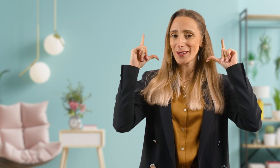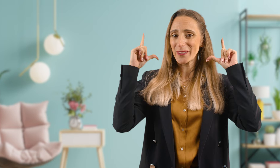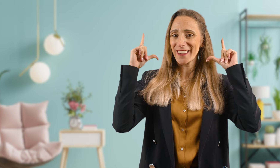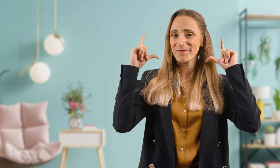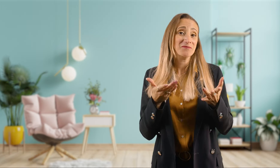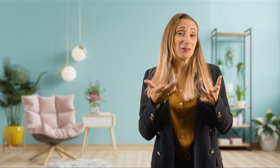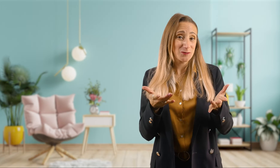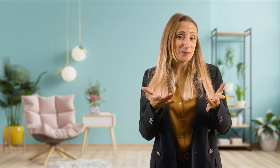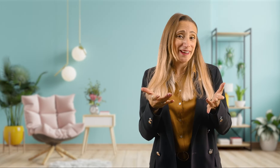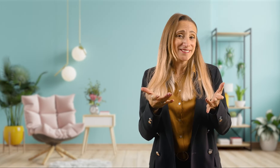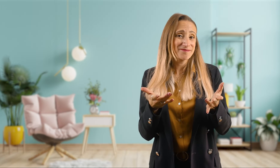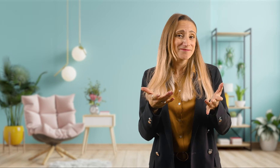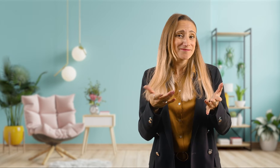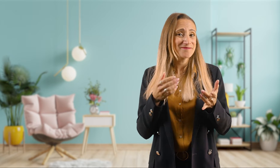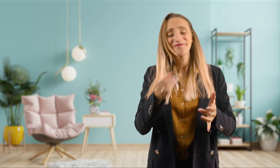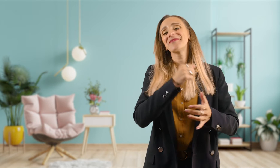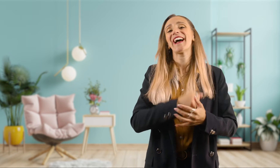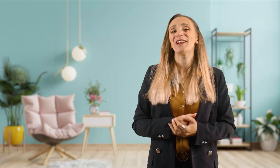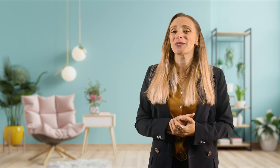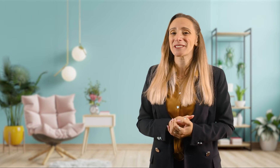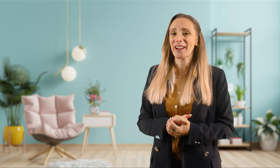personnel. Vous êtes prêts? Alors on démarre.